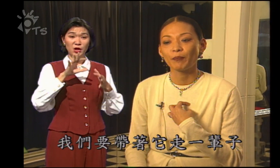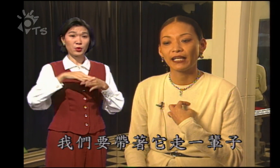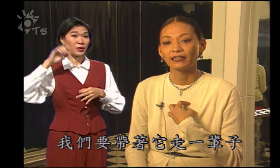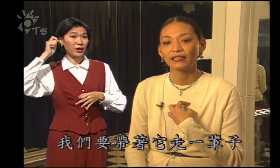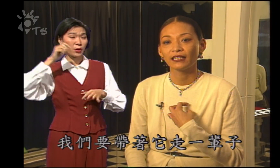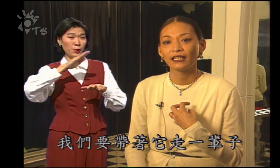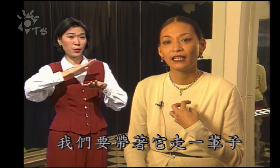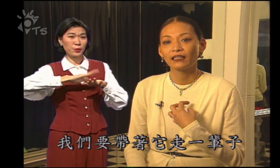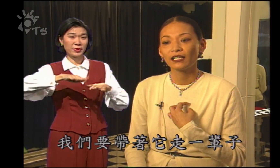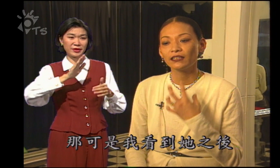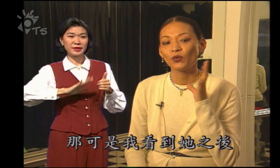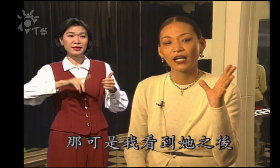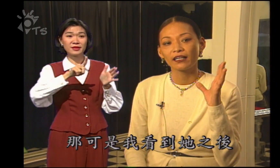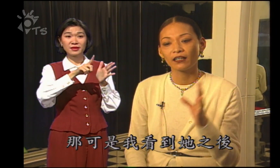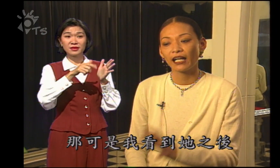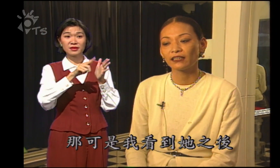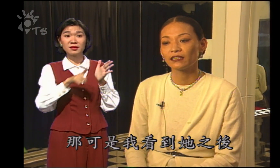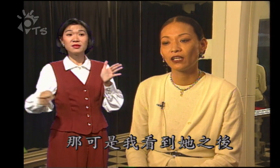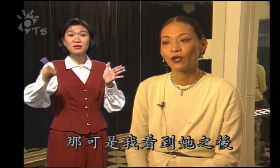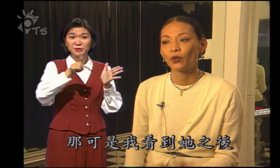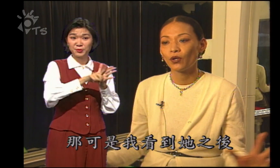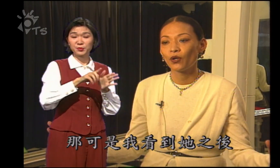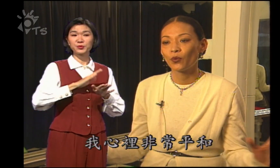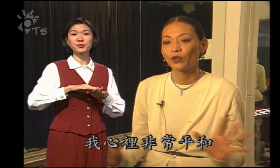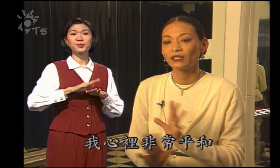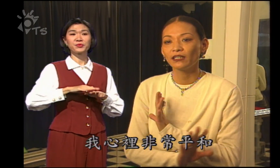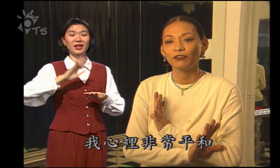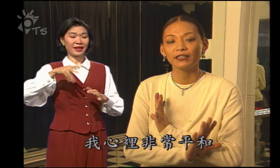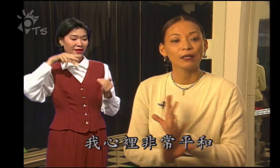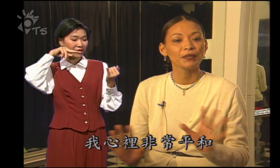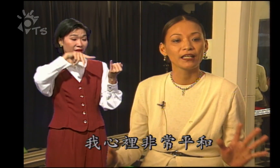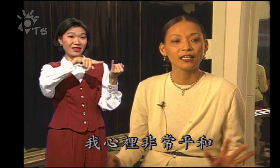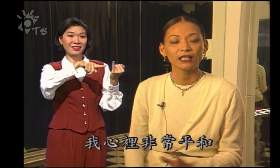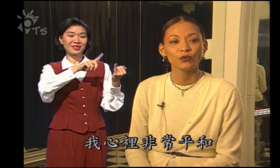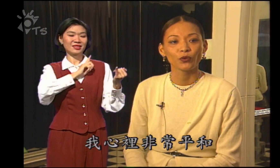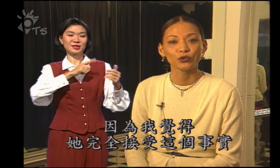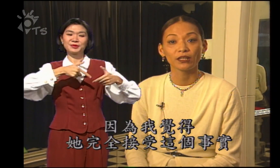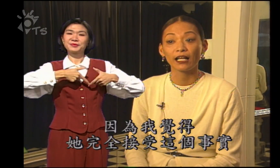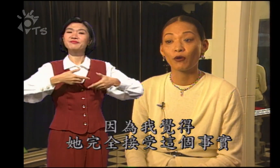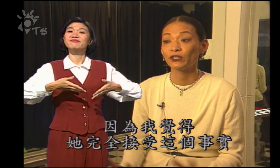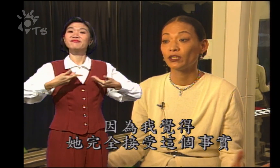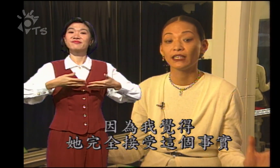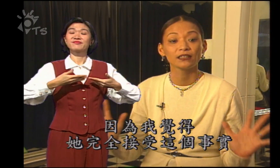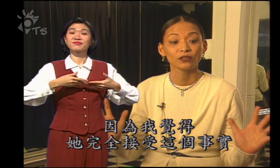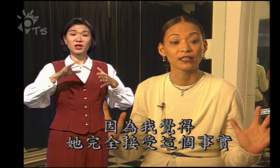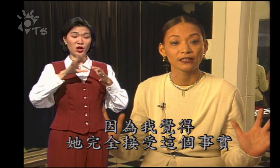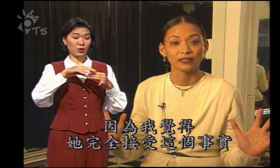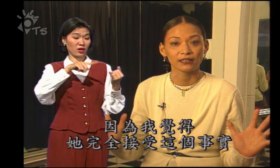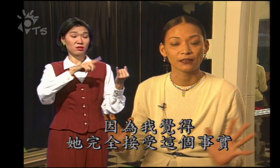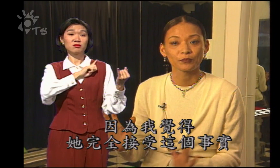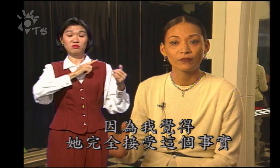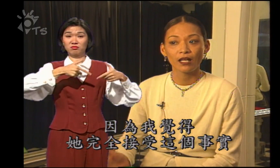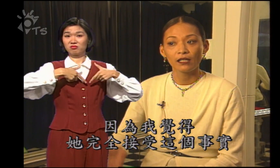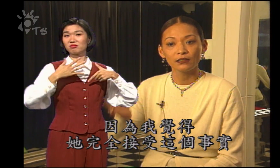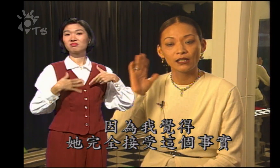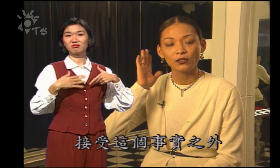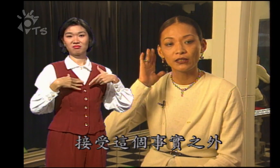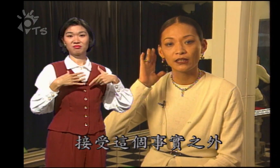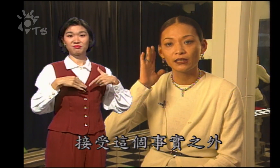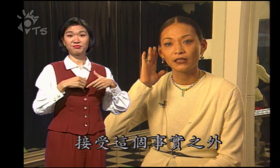辈子。那可是我看到他之后我心里非常平和，因为我觉得他完全接受这个事实。接受这个事实